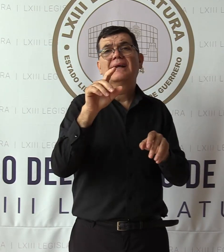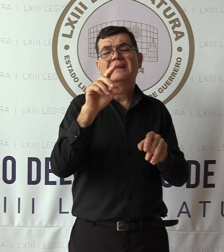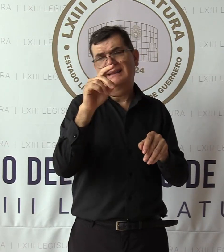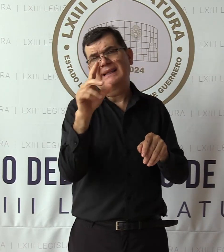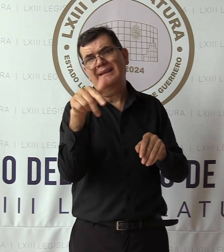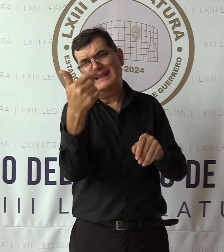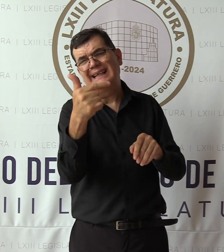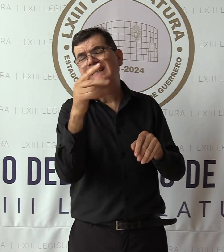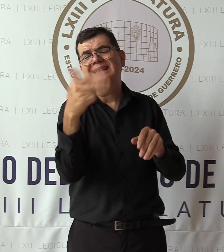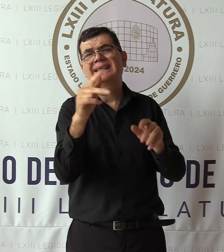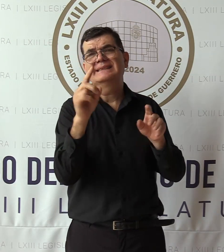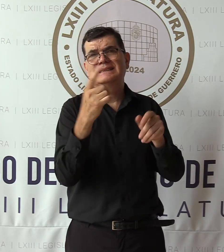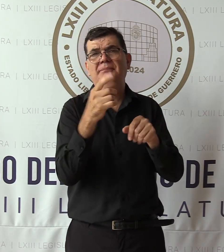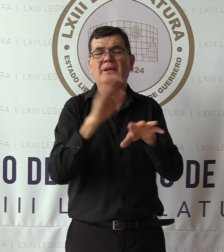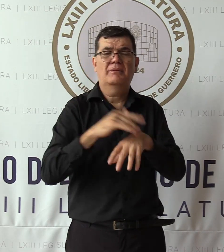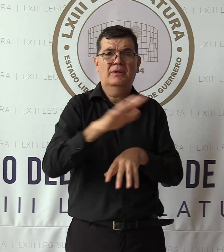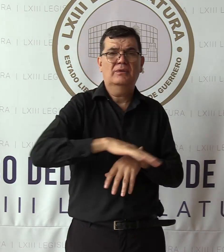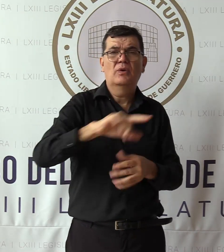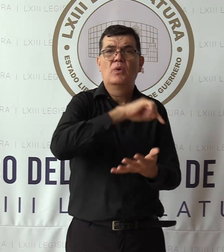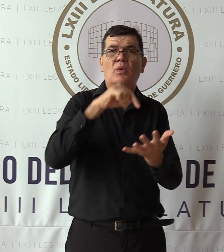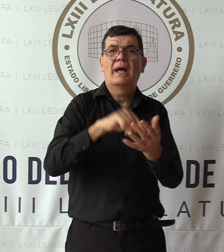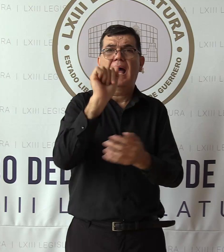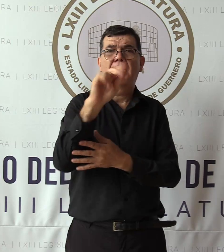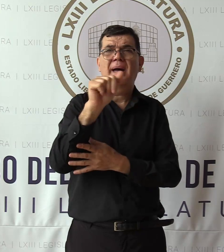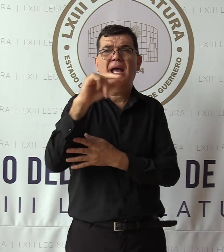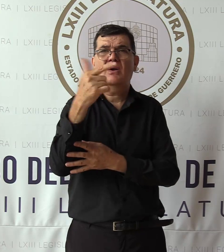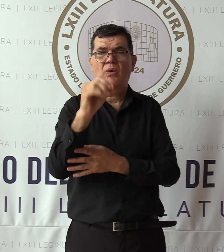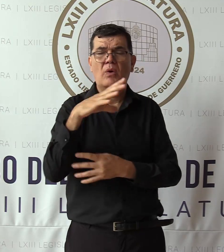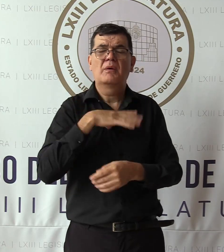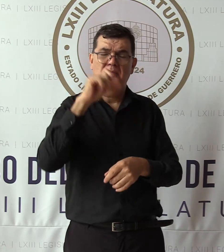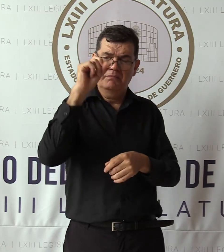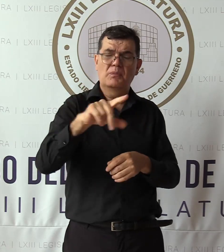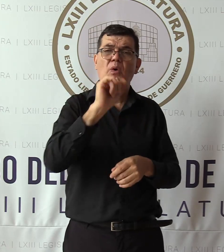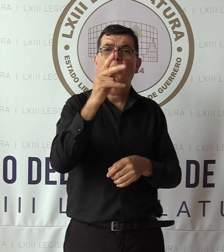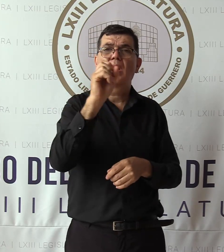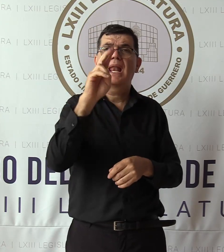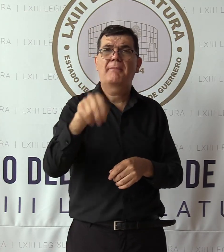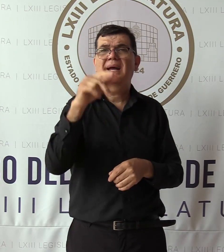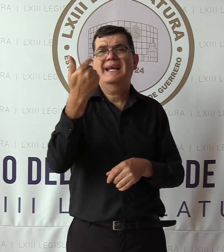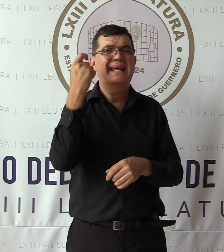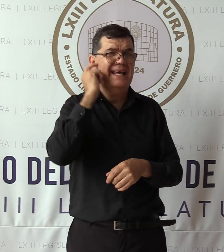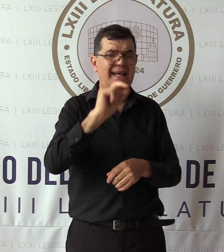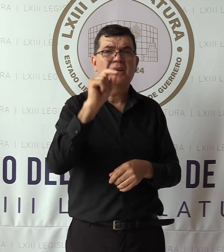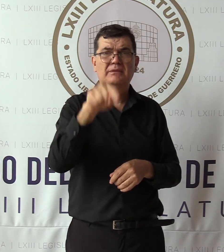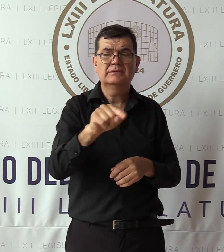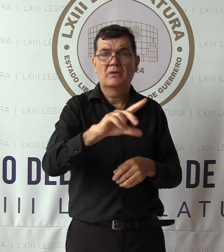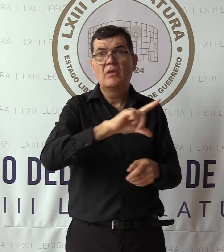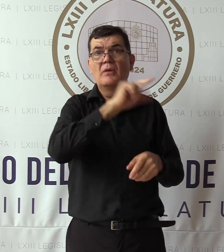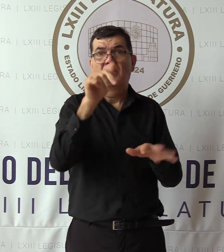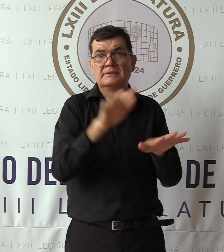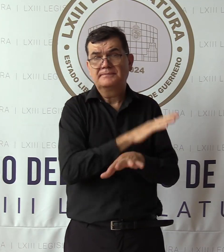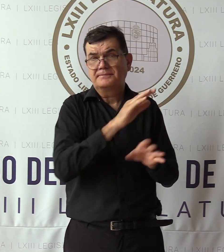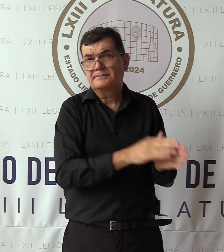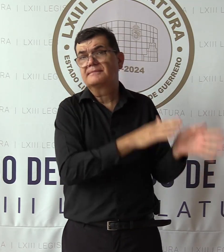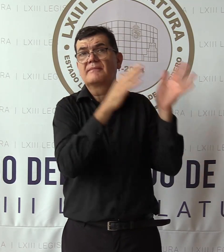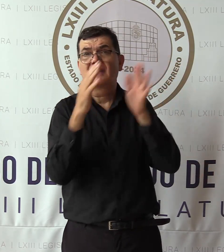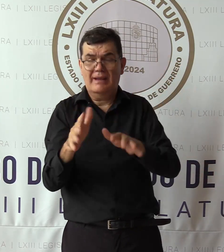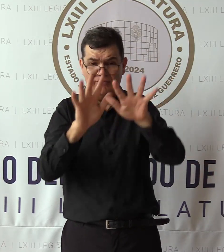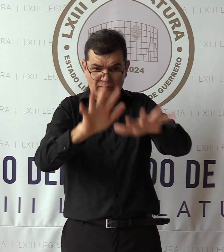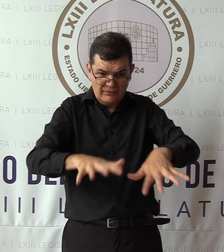cancha central de Apango, municipio de Mártir de Cuilapan, Guerrero. Posteriormente a dichos foros y a la adecuación de